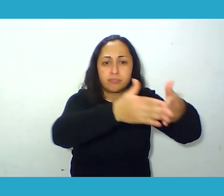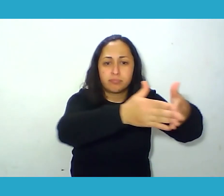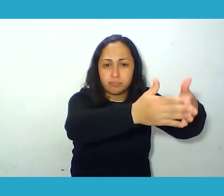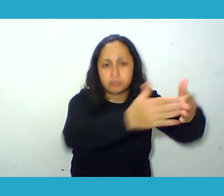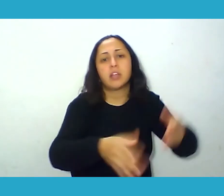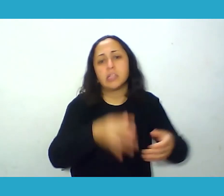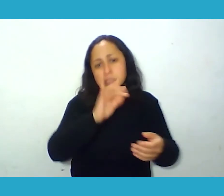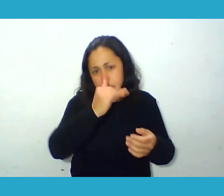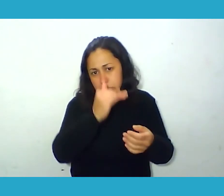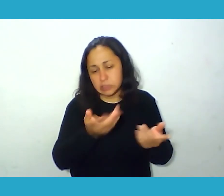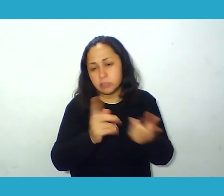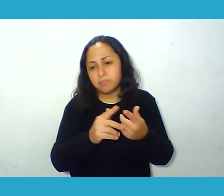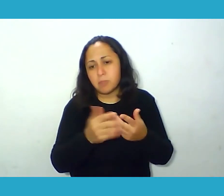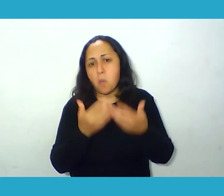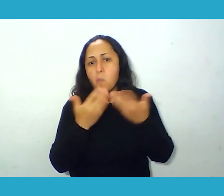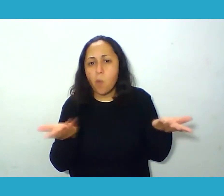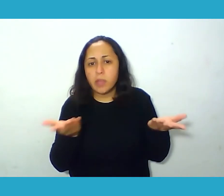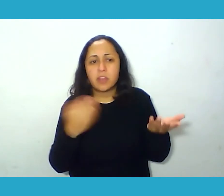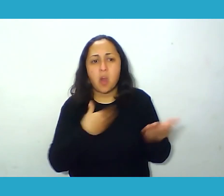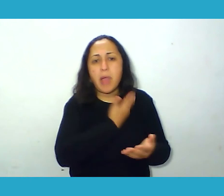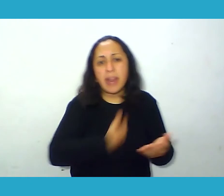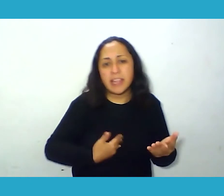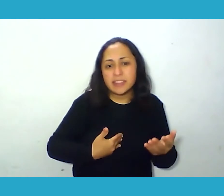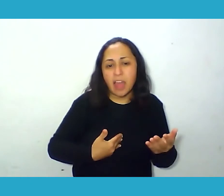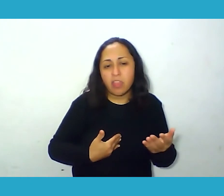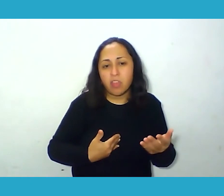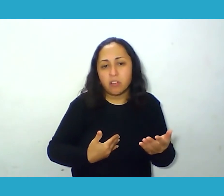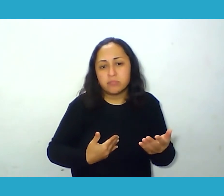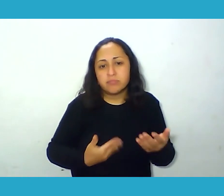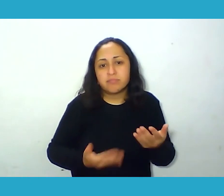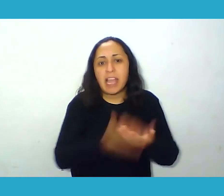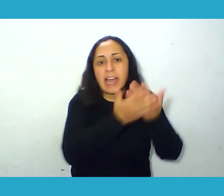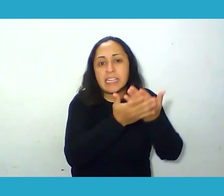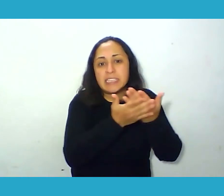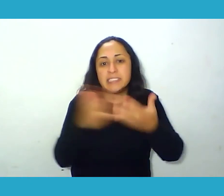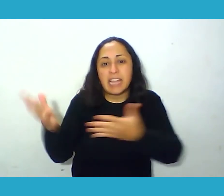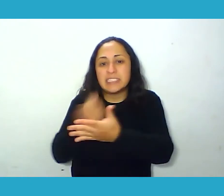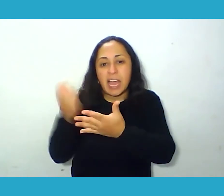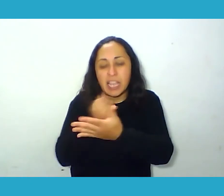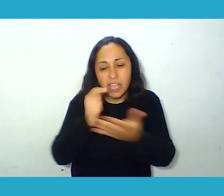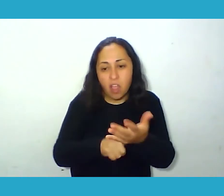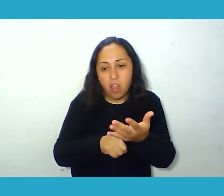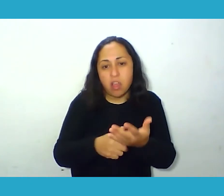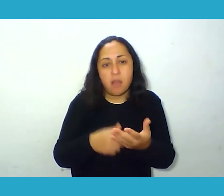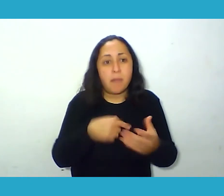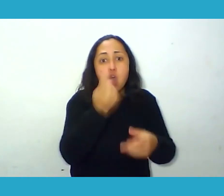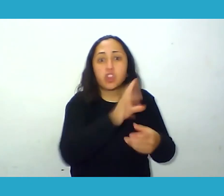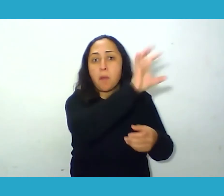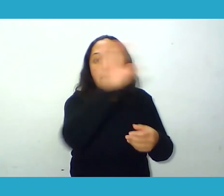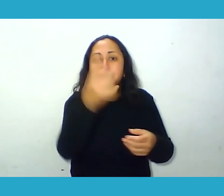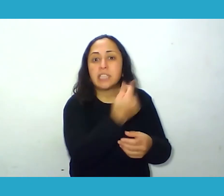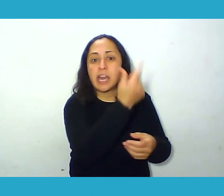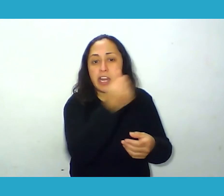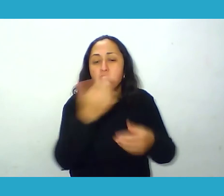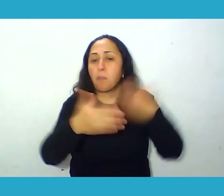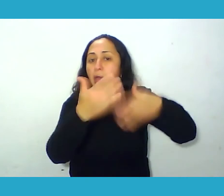ya realizados. Declara que se demuestra cómo los estados son garantes del saqueo mencionado y se sacrifican territorios para que otros países ricos